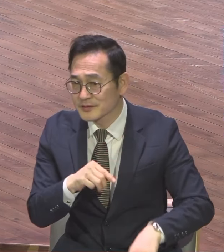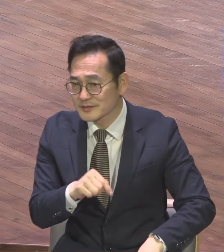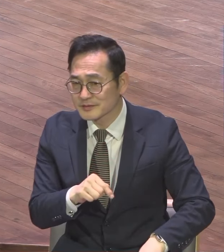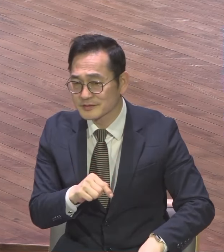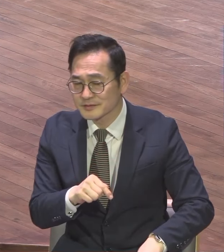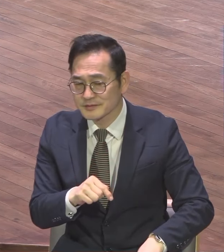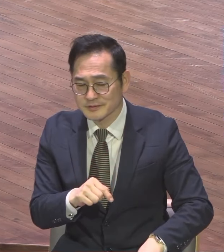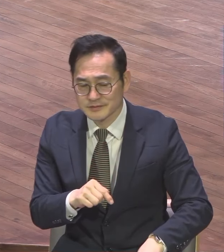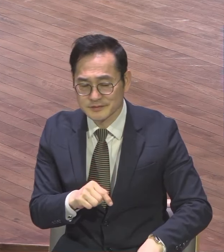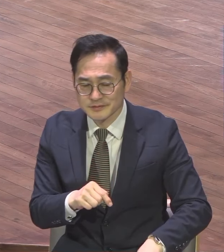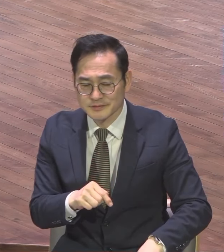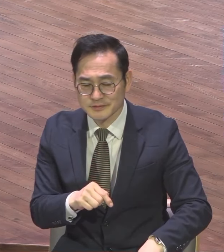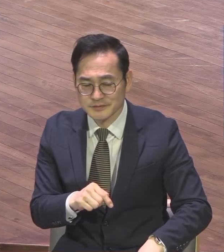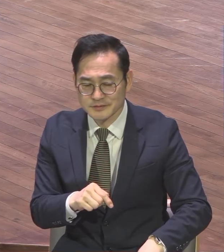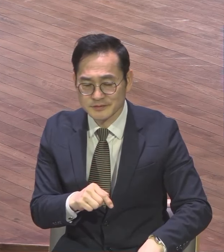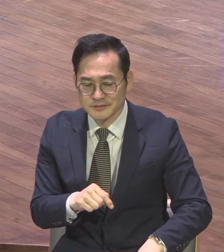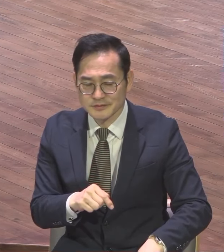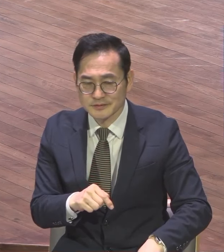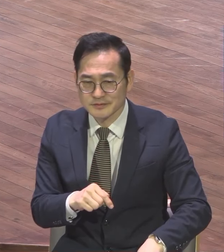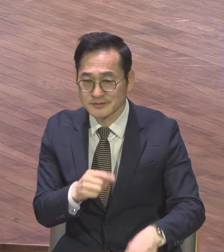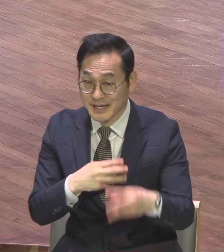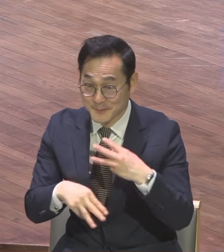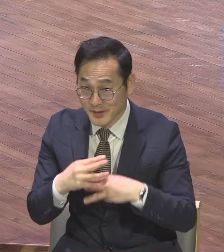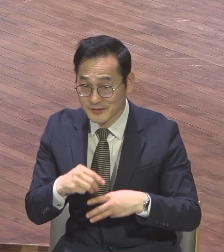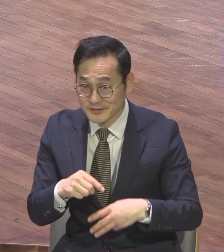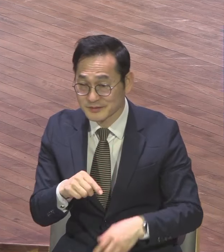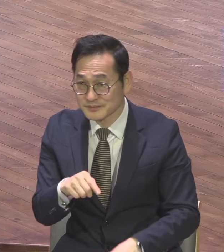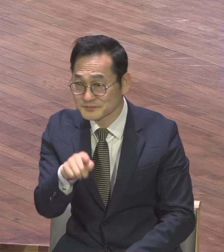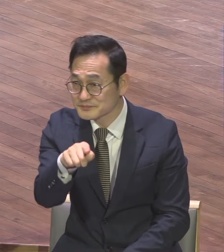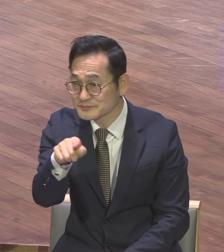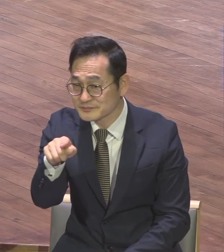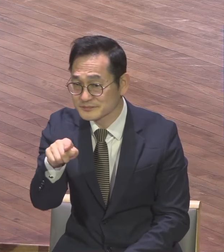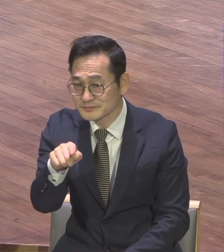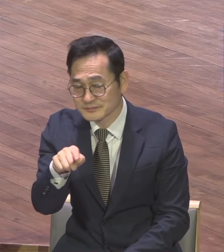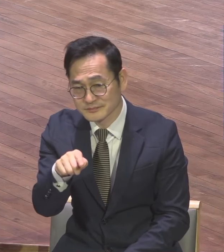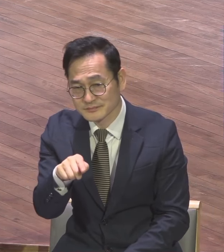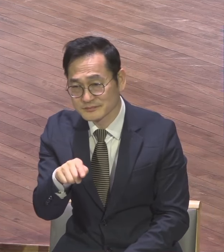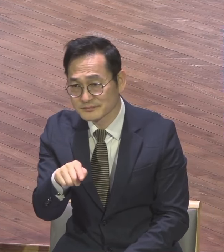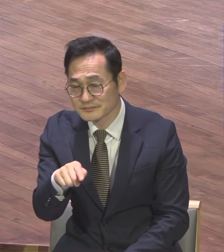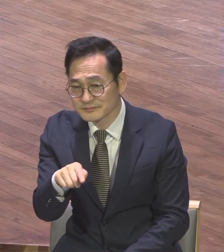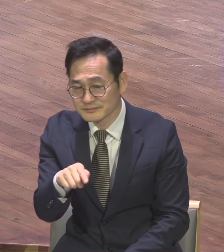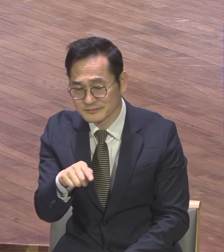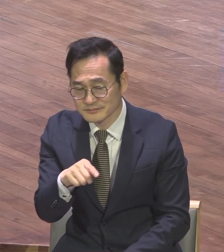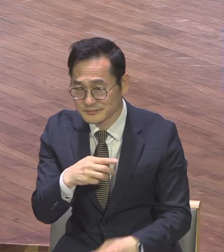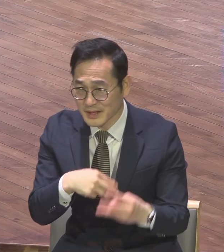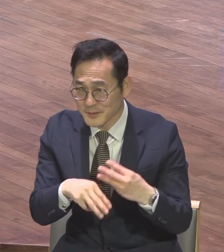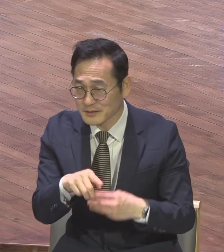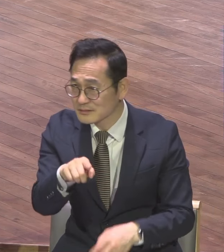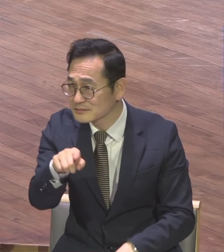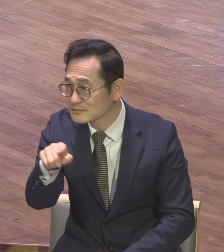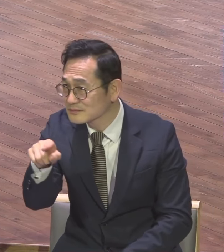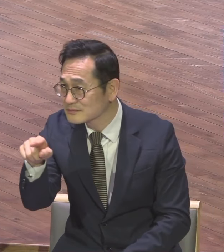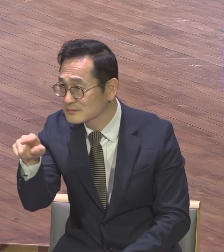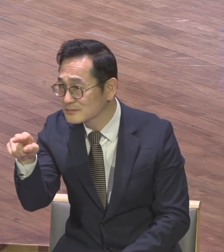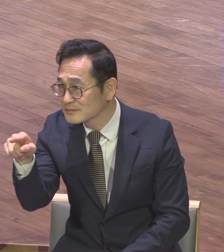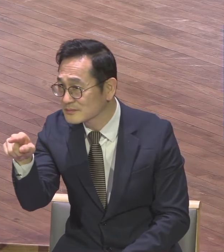만나서 렘넌트들, 아 나도 저분처럼 저 전문성 가지면 좋겠다, 체질이 나랑 비슷한 것 같네, 아이들 눈을 뜨고 볼